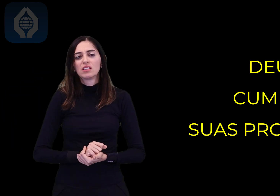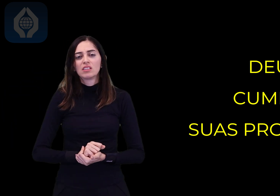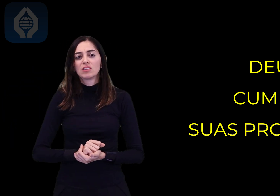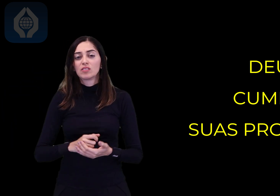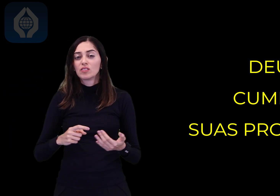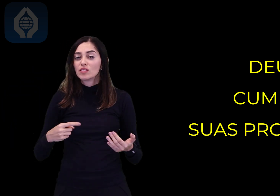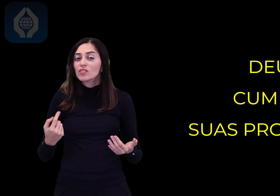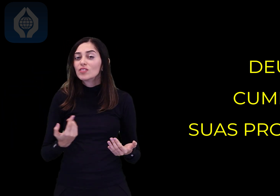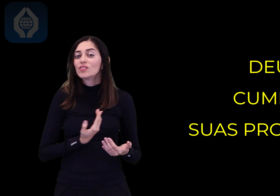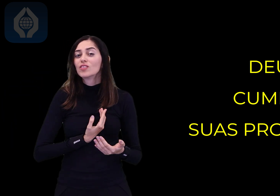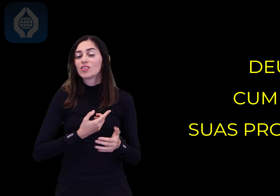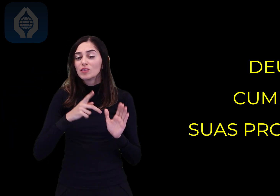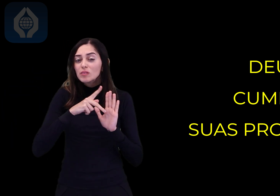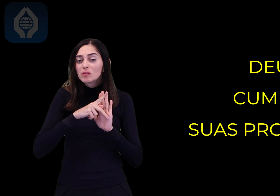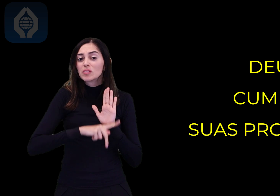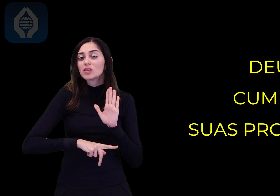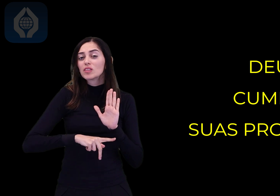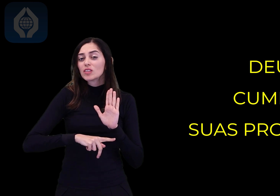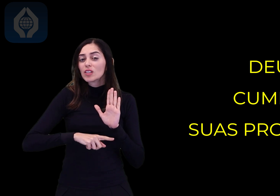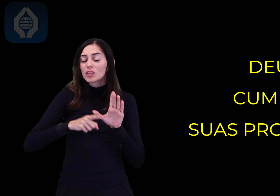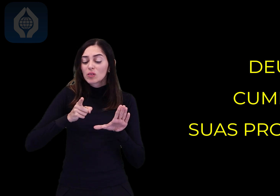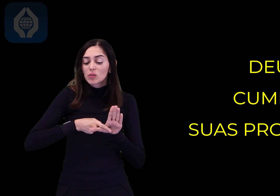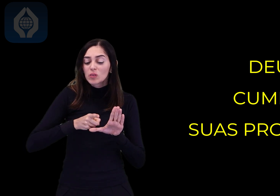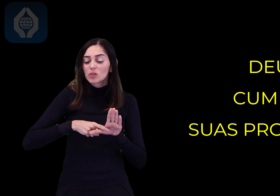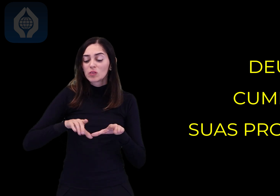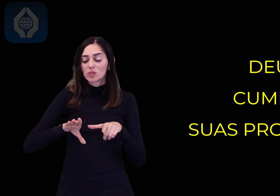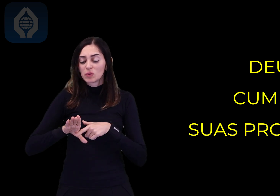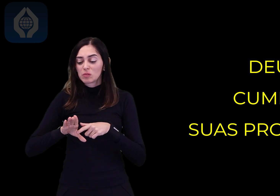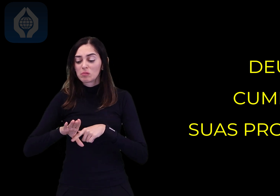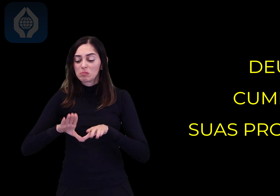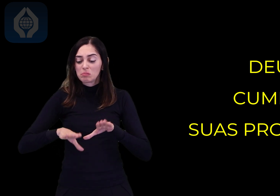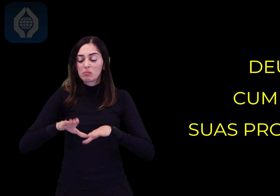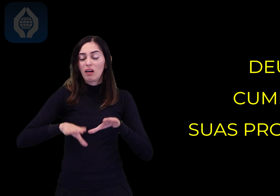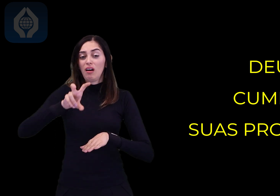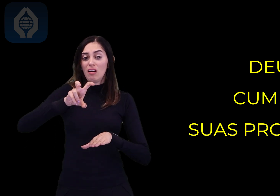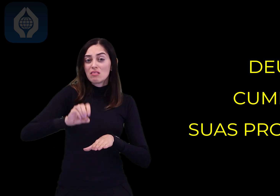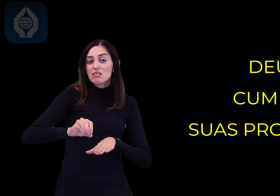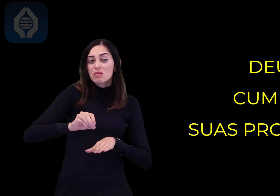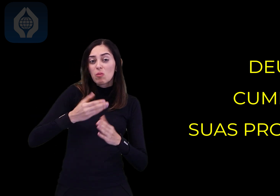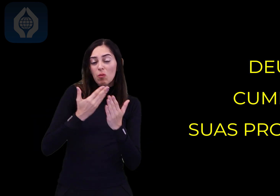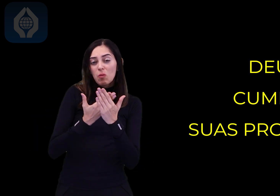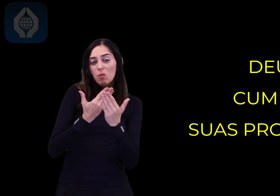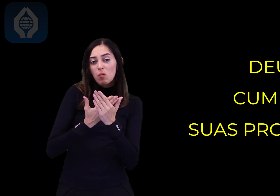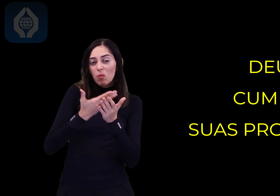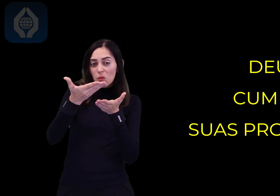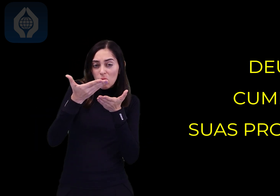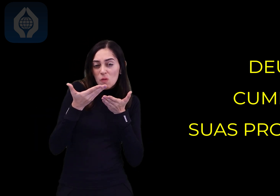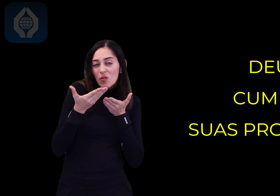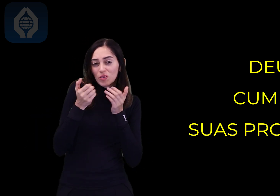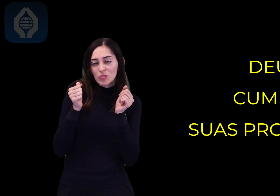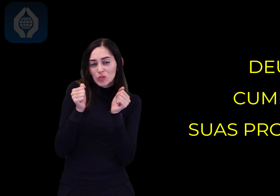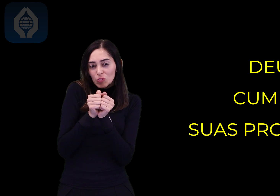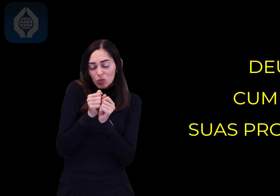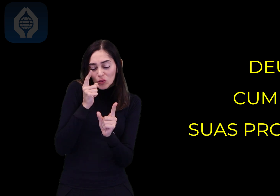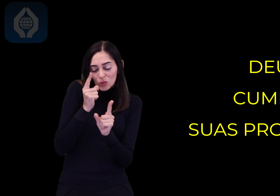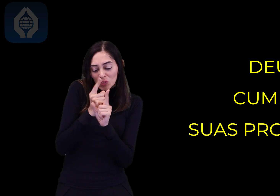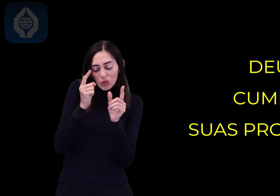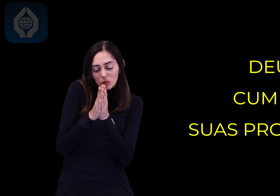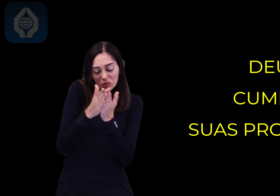proposta nessa jornada de 50 passos ou 50 lições. Eu convido a estudar a palavra de Deus juntos e descobrir o que ela diz.